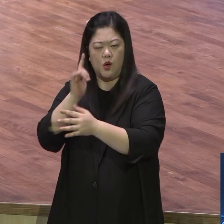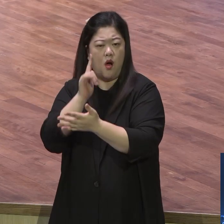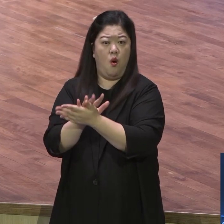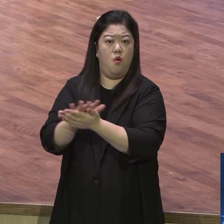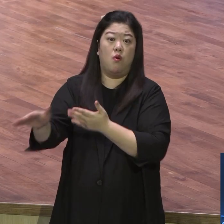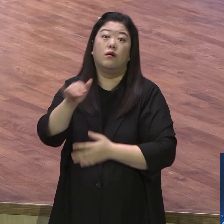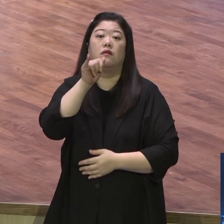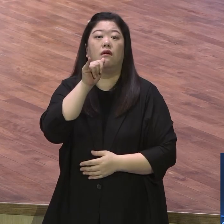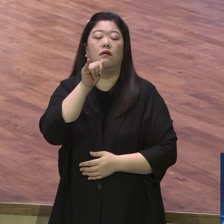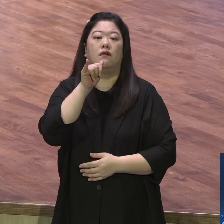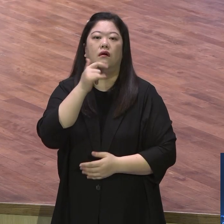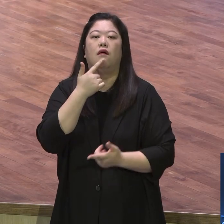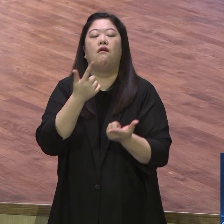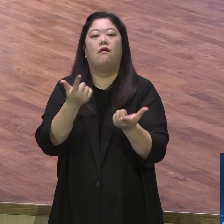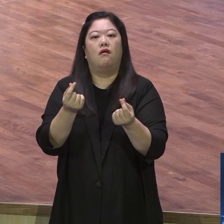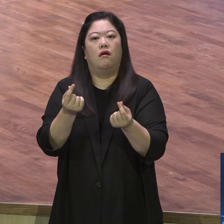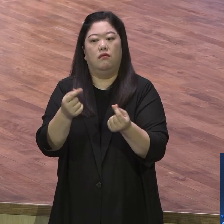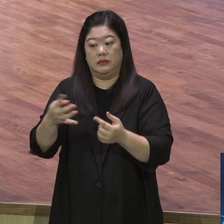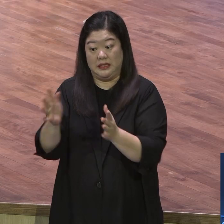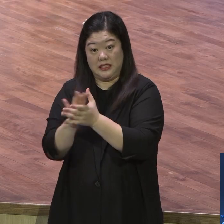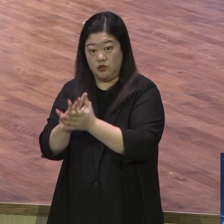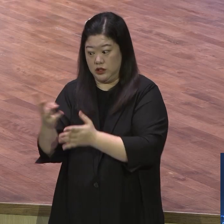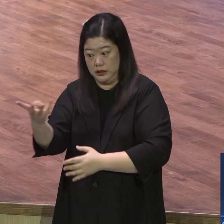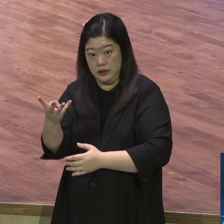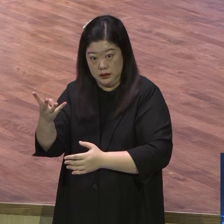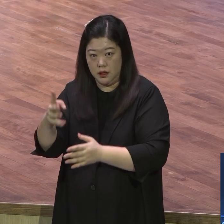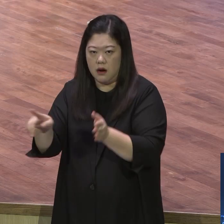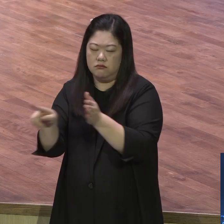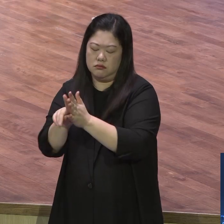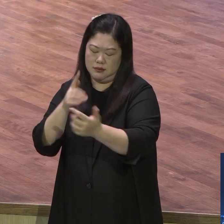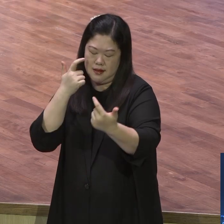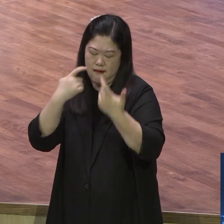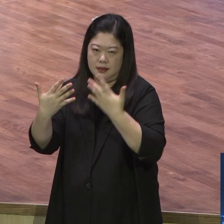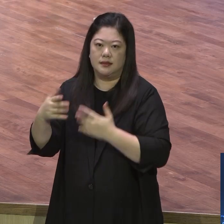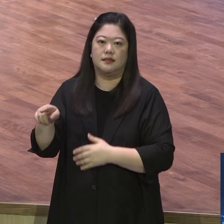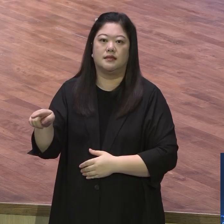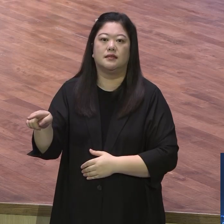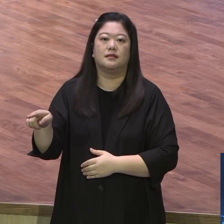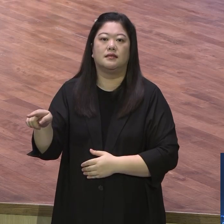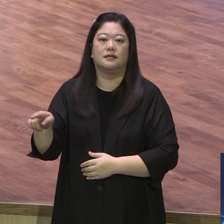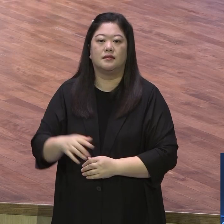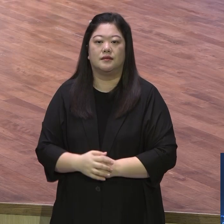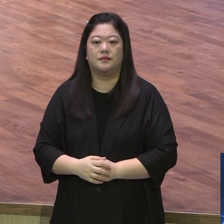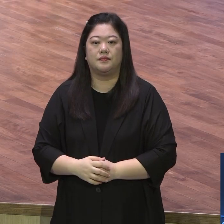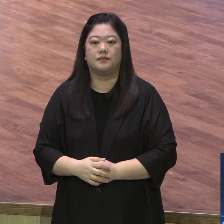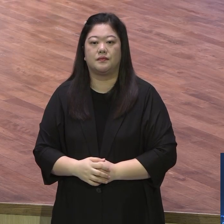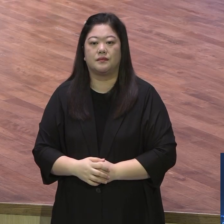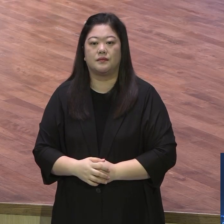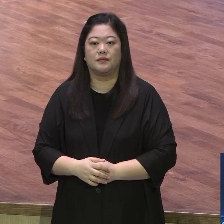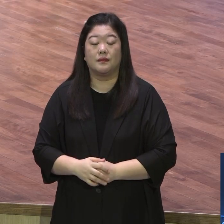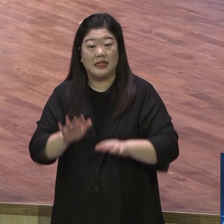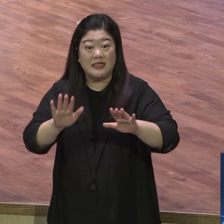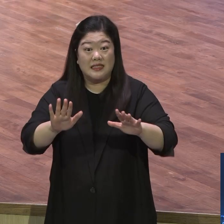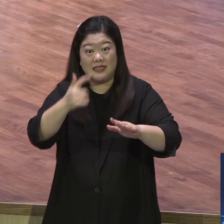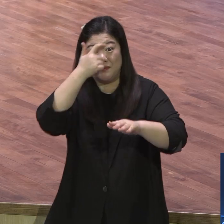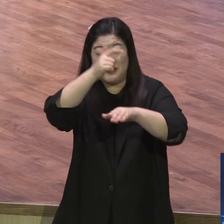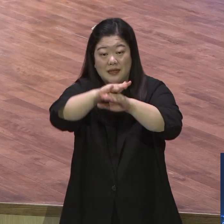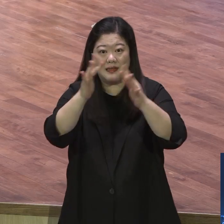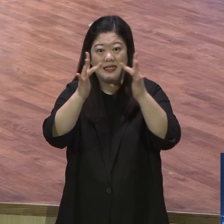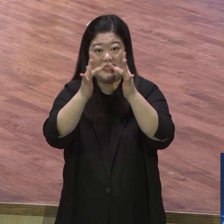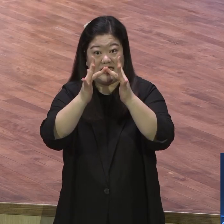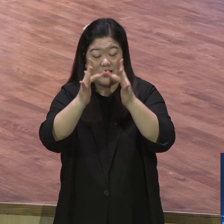믿음이 없어요 절대 믿음 그러니까 여러분 이 가족들이 말했죠 오늘 가족 같이 다 모여서 함께 예별되고